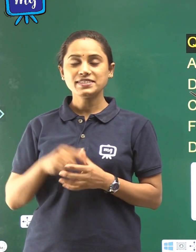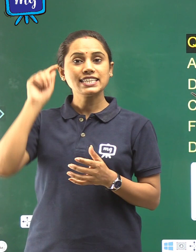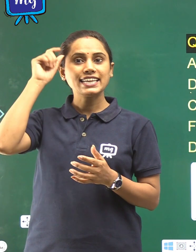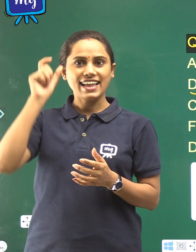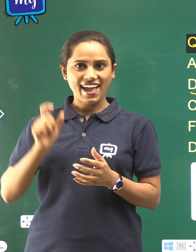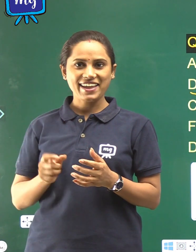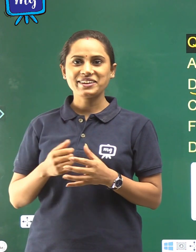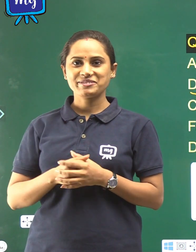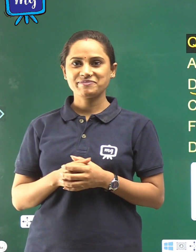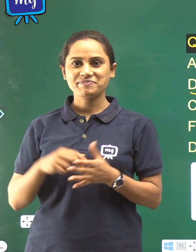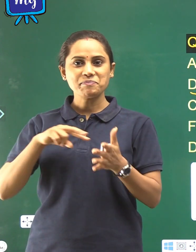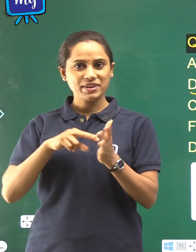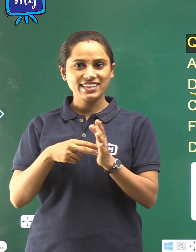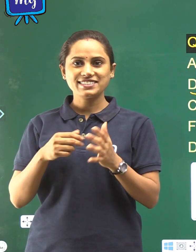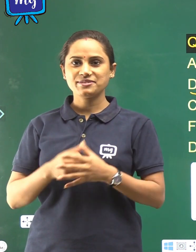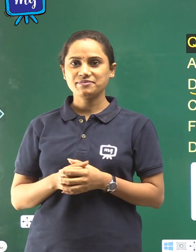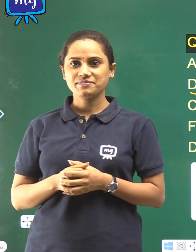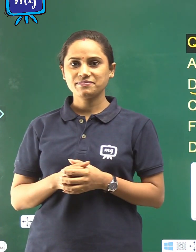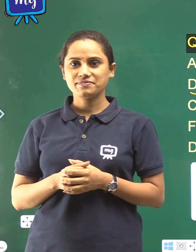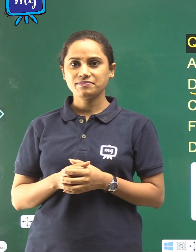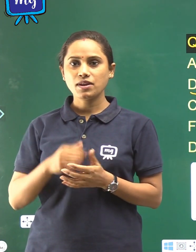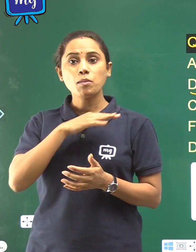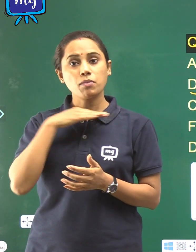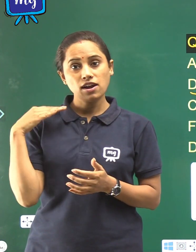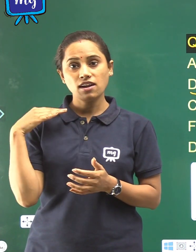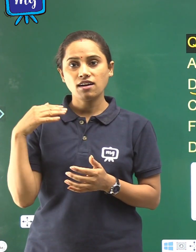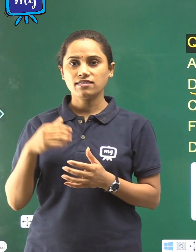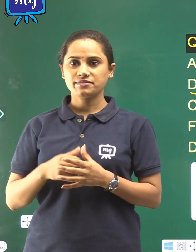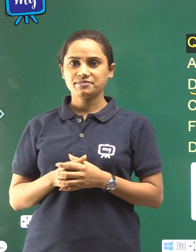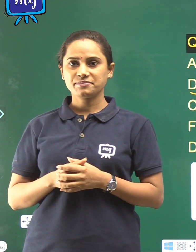Die means मरना.